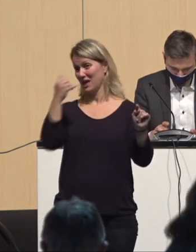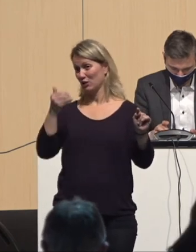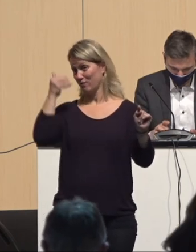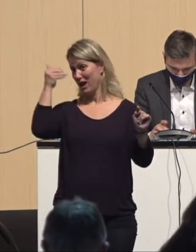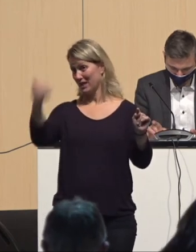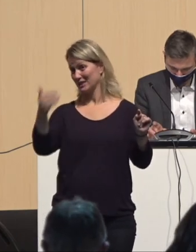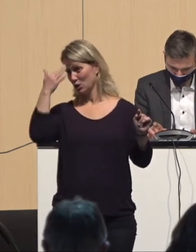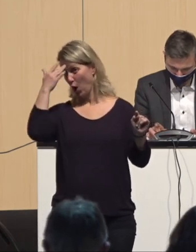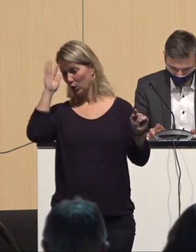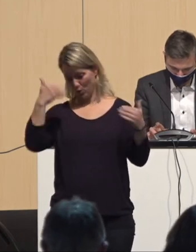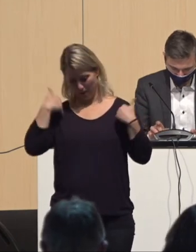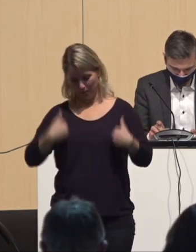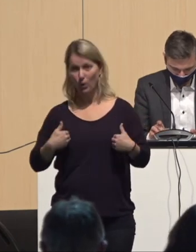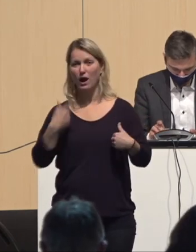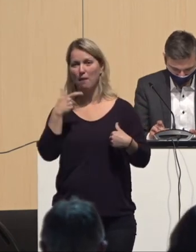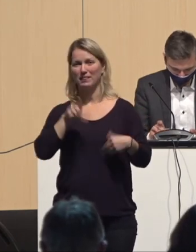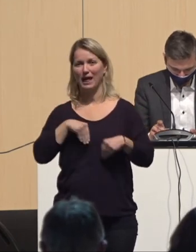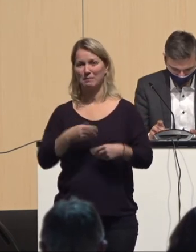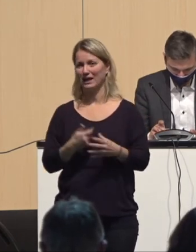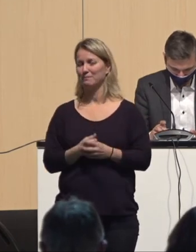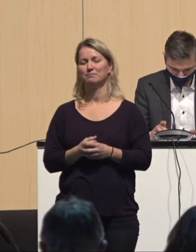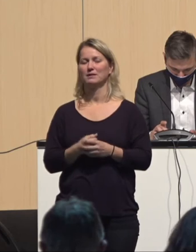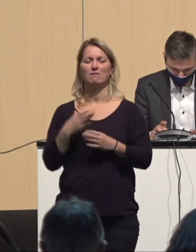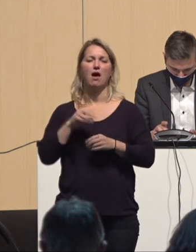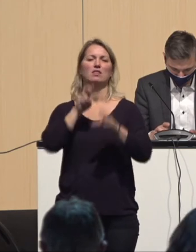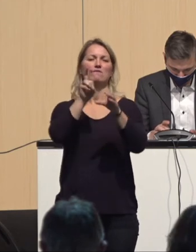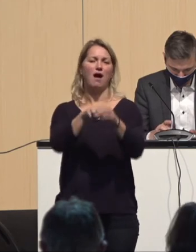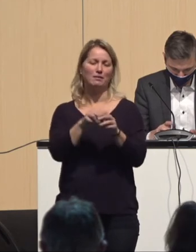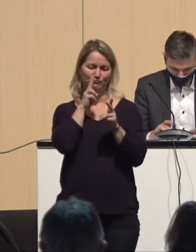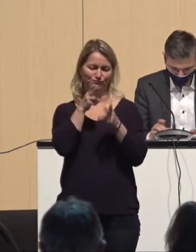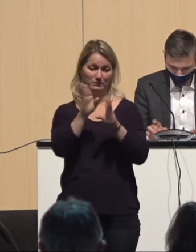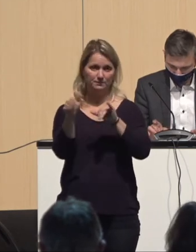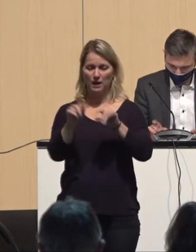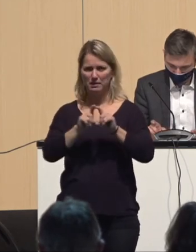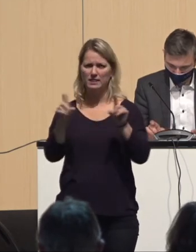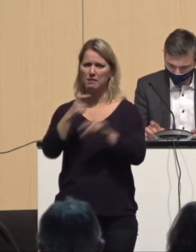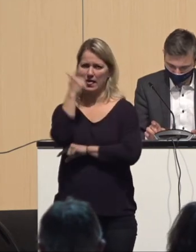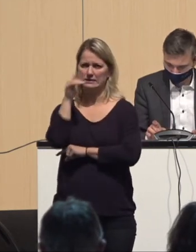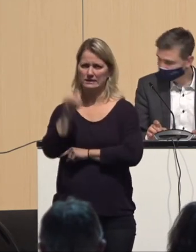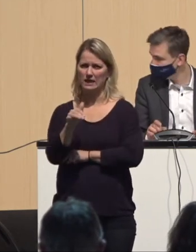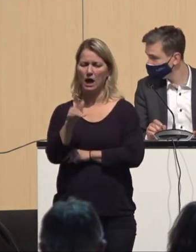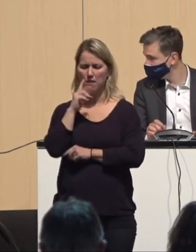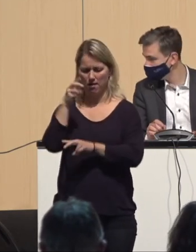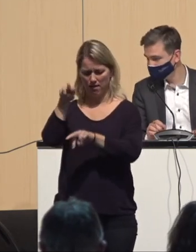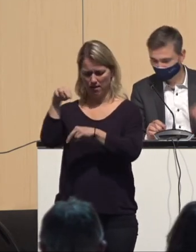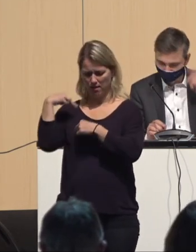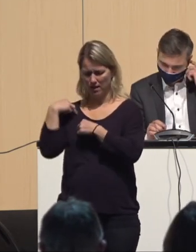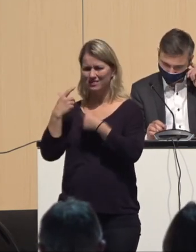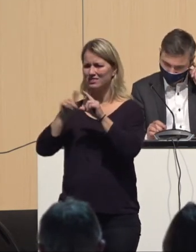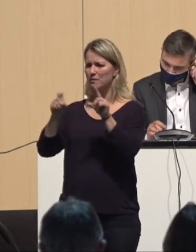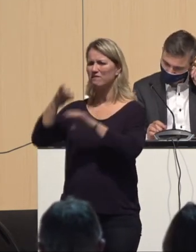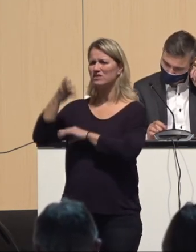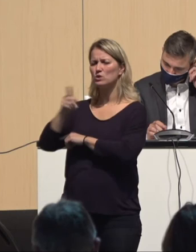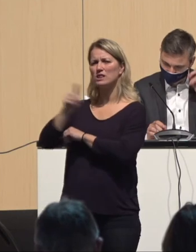Sorgen macht. Das mal zum spaßigen Einstieg zum ernsten Thema. Wir müssten mal zurückkommen zu den 400.000 Euro für